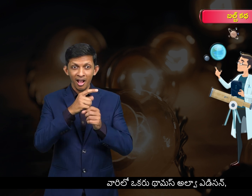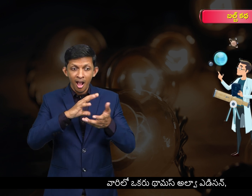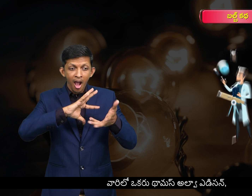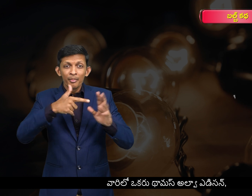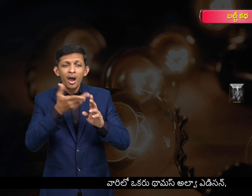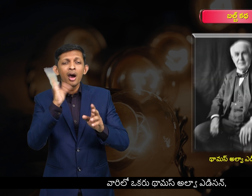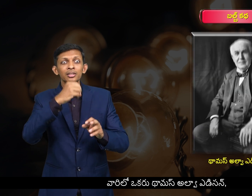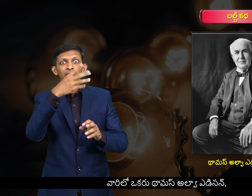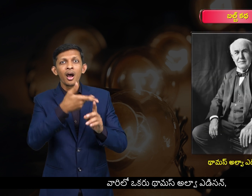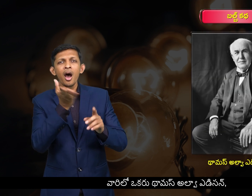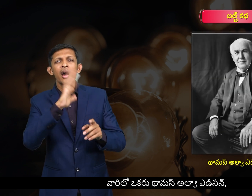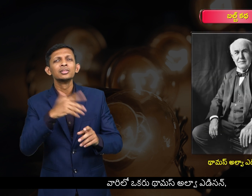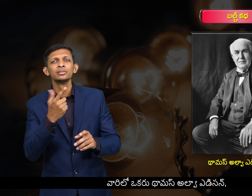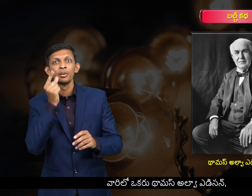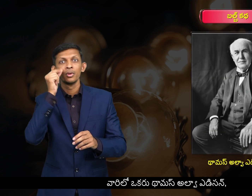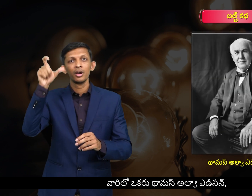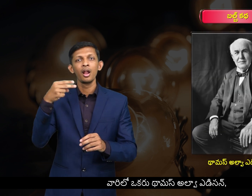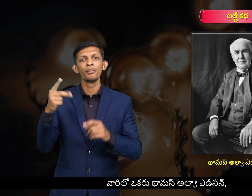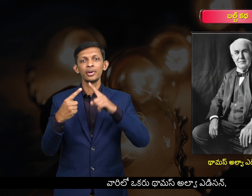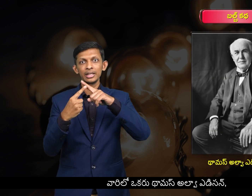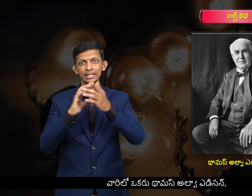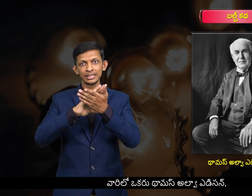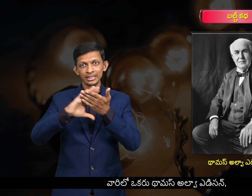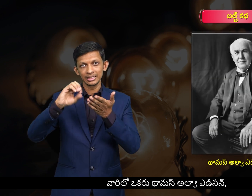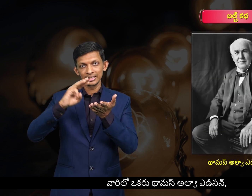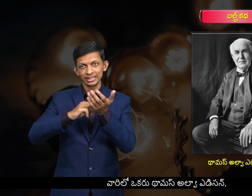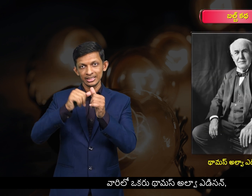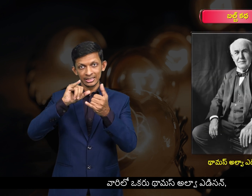వారిలో ఒకరు థామస్ ఆల్వా ఎడిసన్.